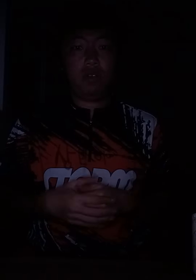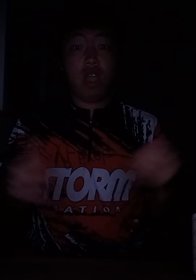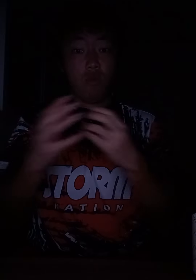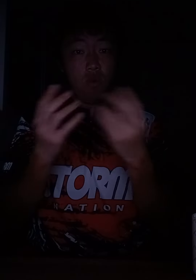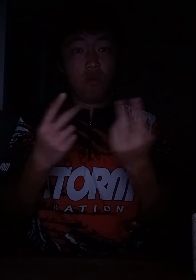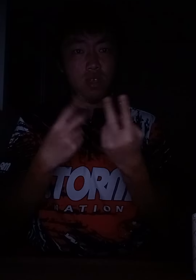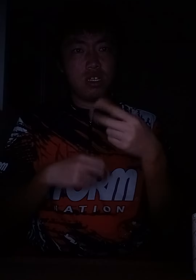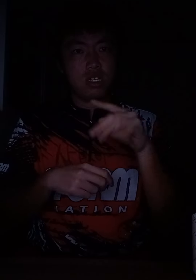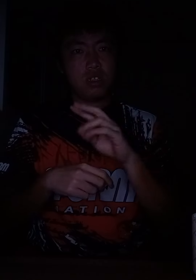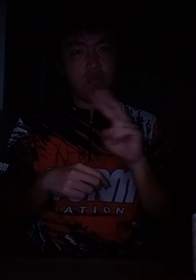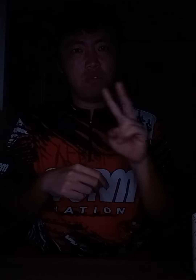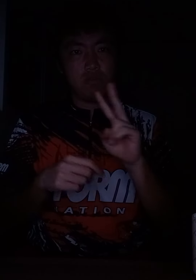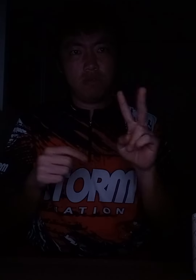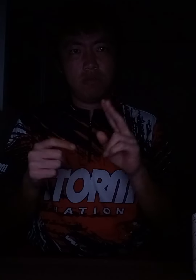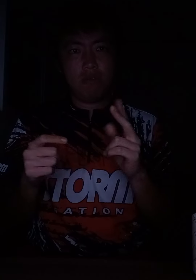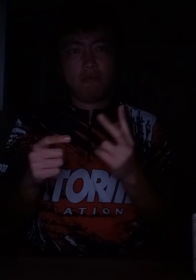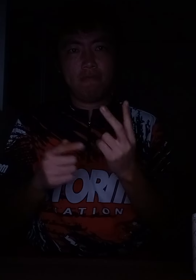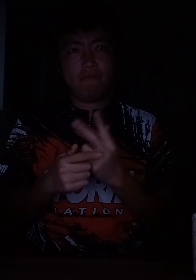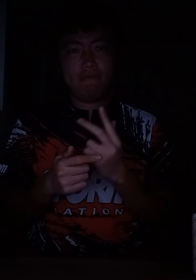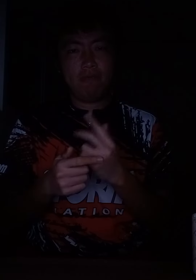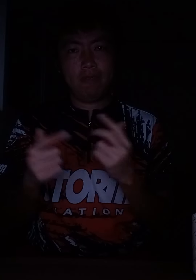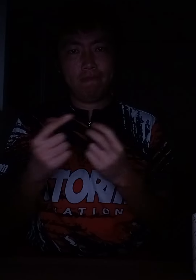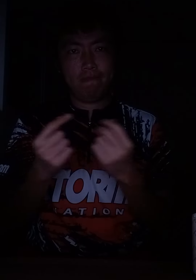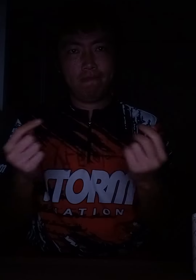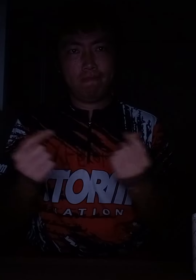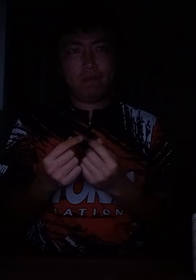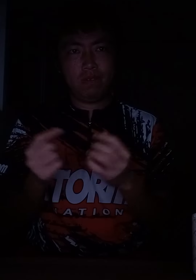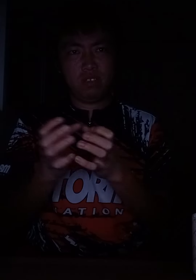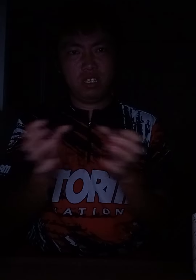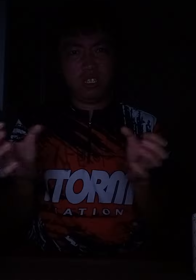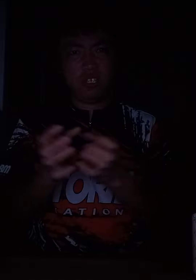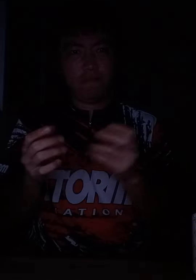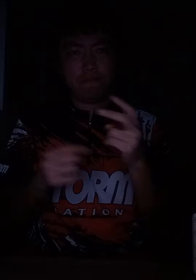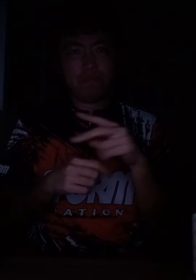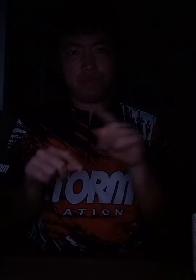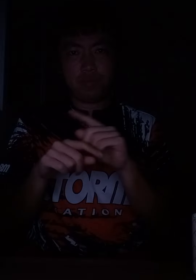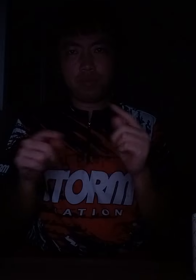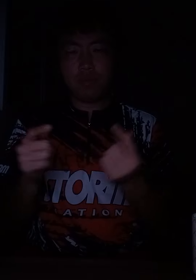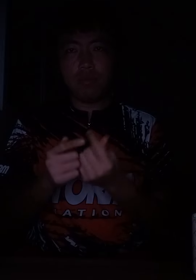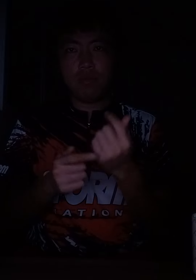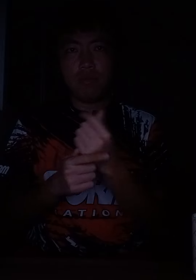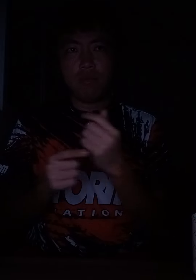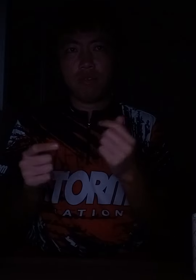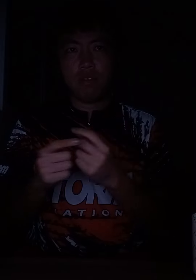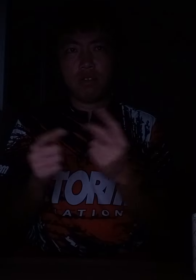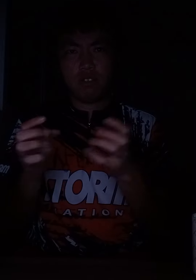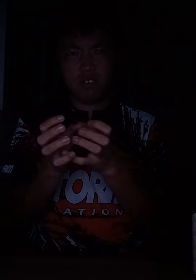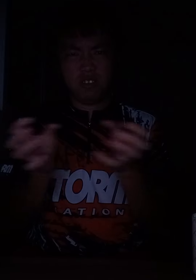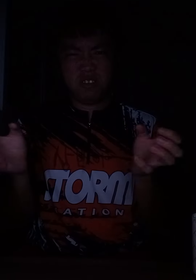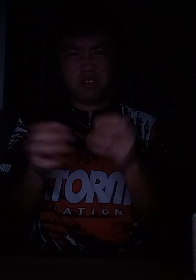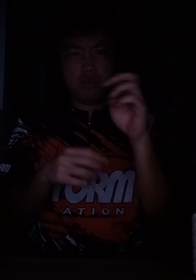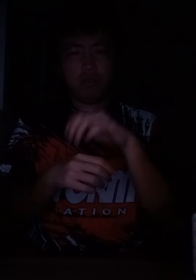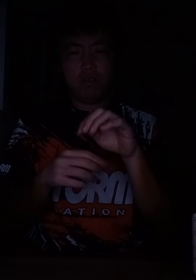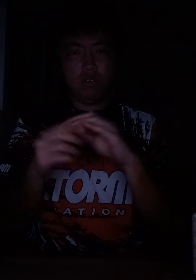저녁 7시 20분쯤에는 인천 계양구의 한 아파트 단지 200여 세대에서도 변압기 과부하로 추정되는